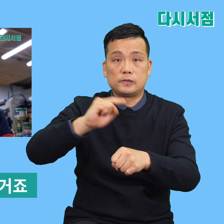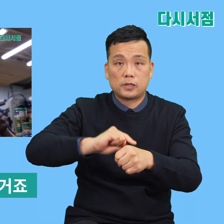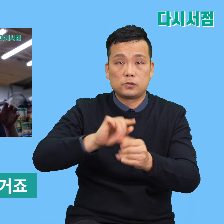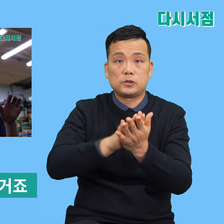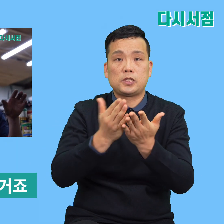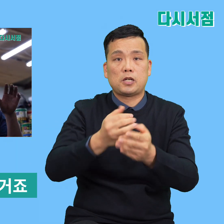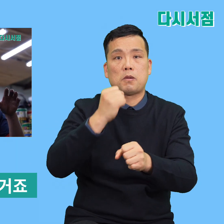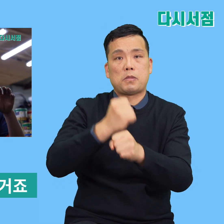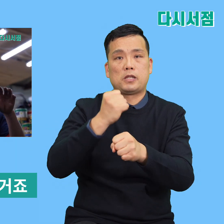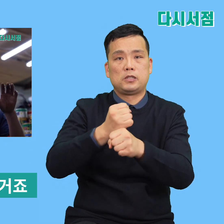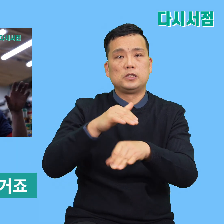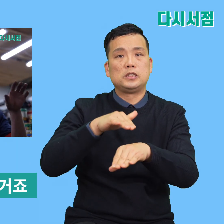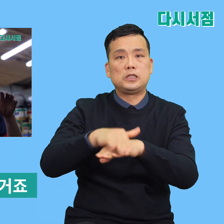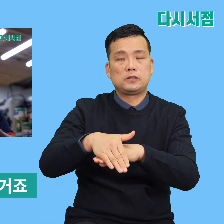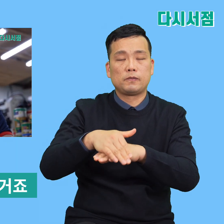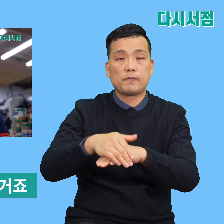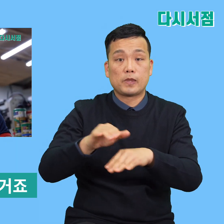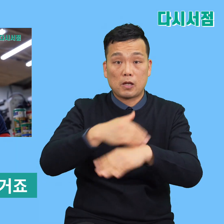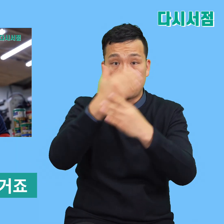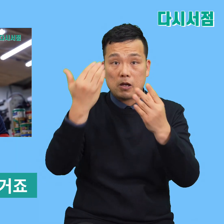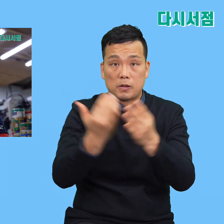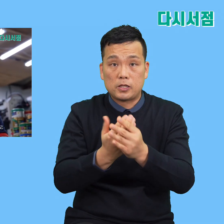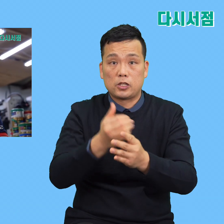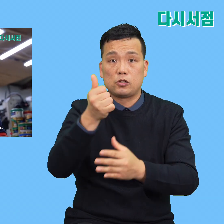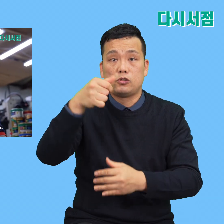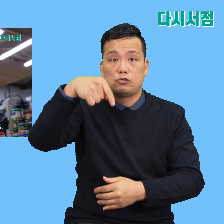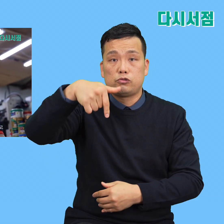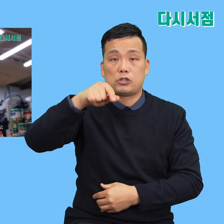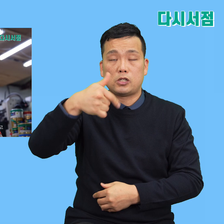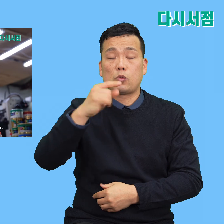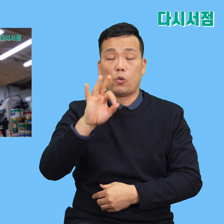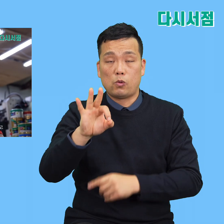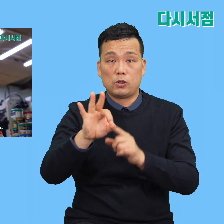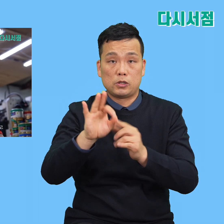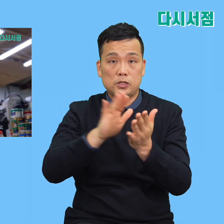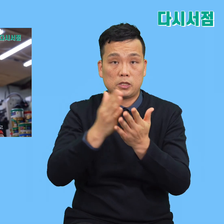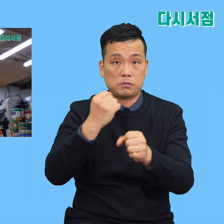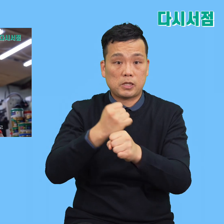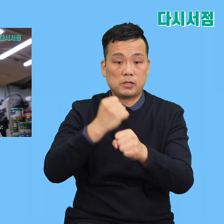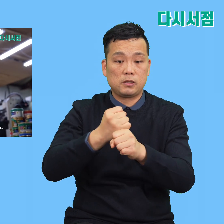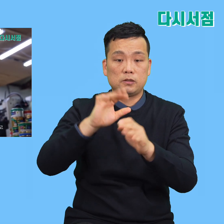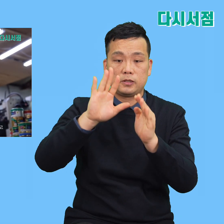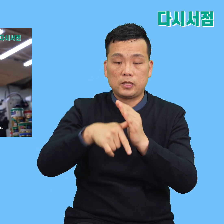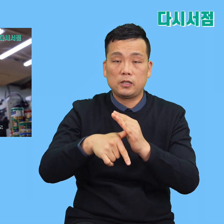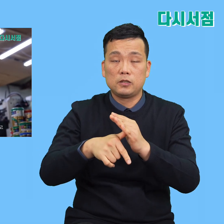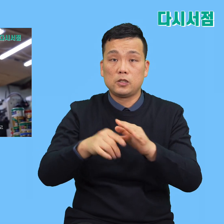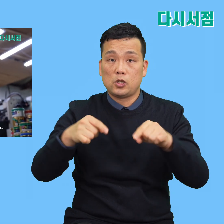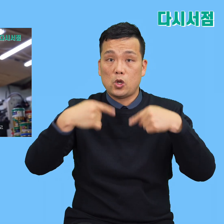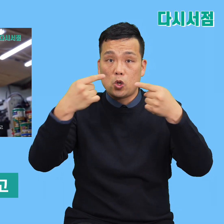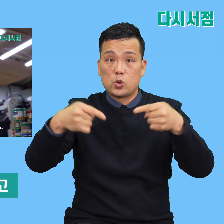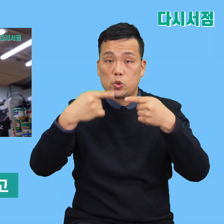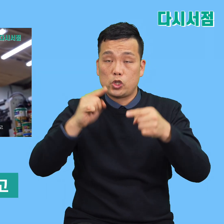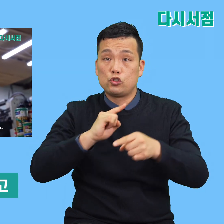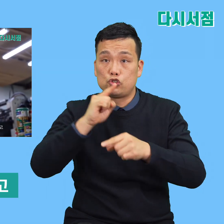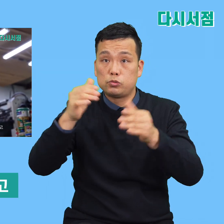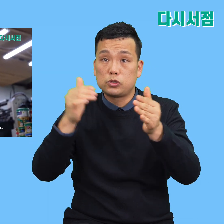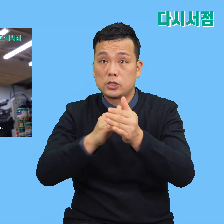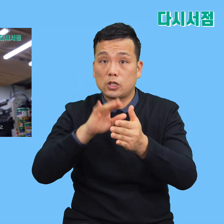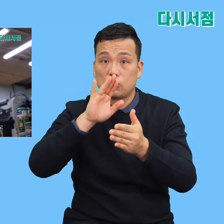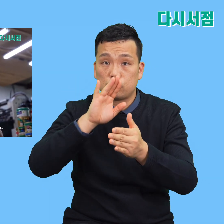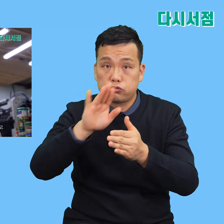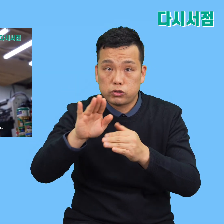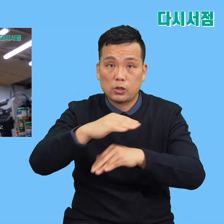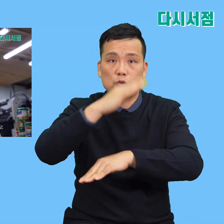이제 그러니까 이게 다 후가공이 끝나는 거죠. 그 책을 만들어도 걔네들 종이가 와갖고 우리가 인쇄를 해갖고